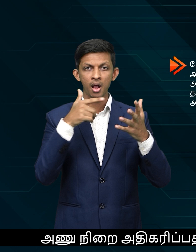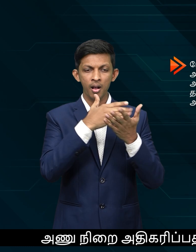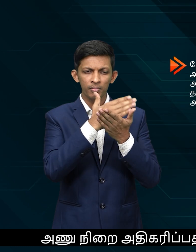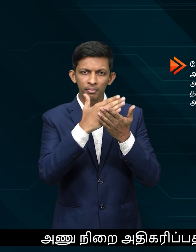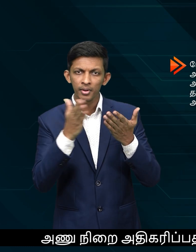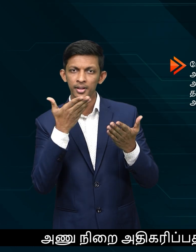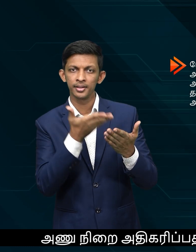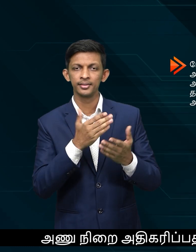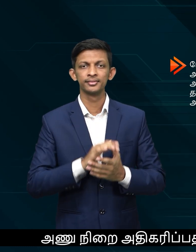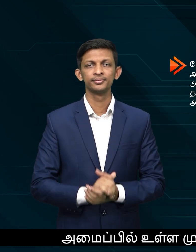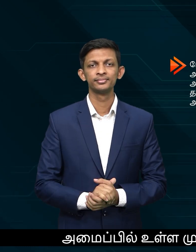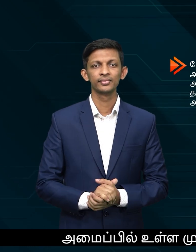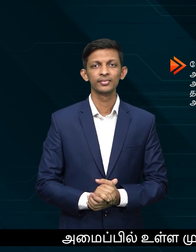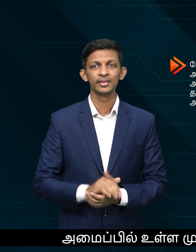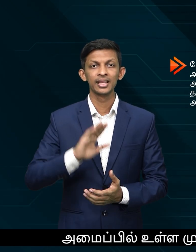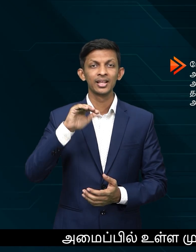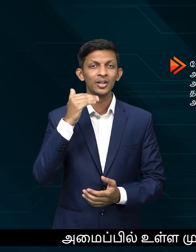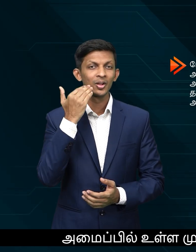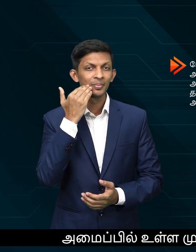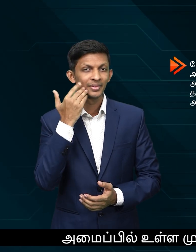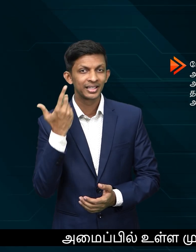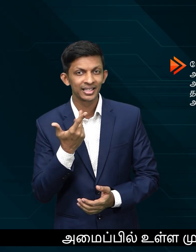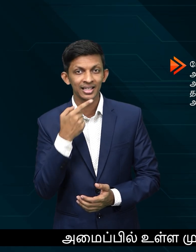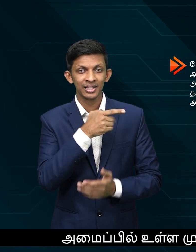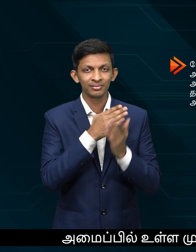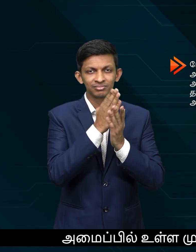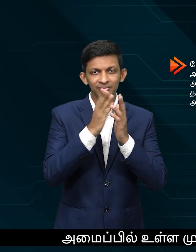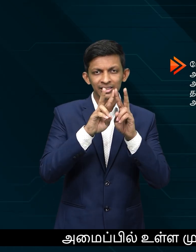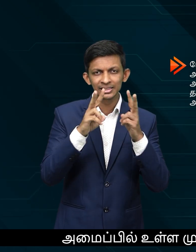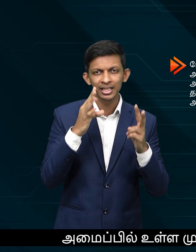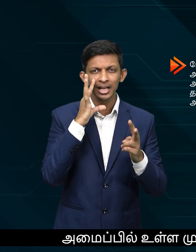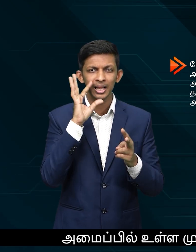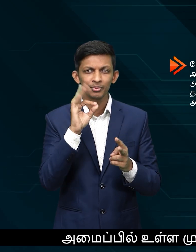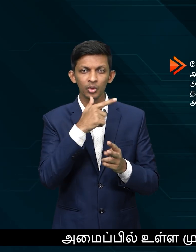அடிப்படையில் தனிமங்களின் அமைப்பில் உள்ள முரண்பாடுகள் அகற்றப்படலாம்.